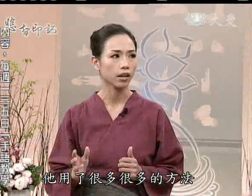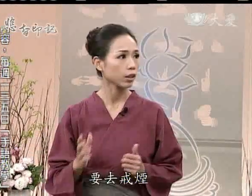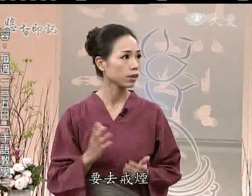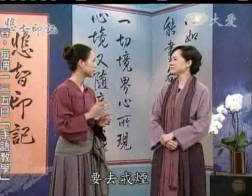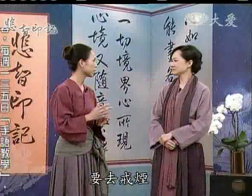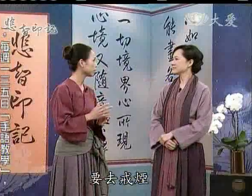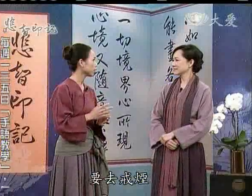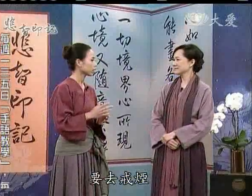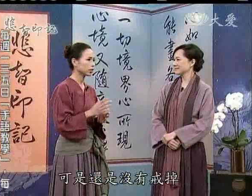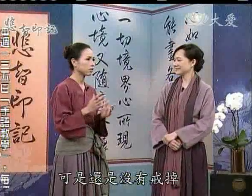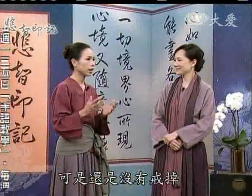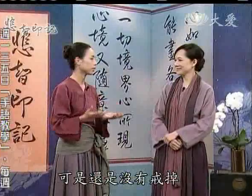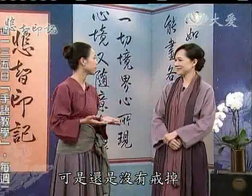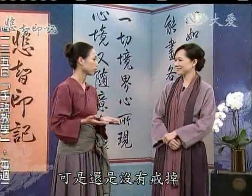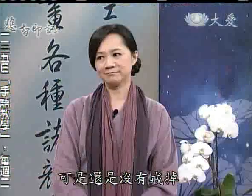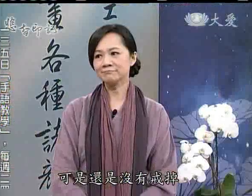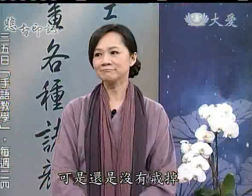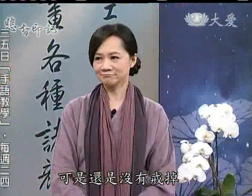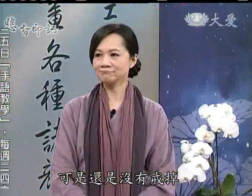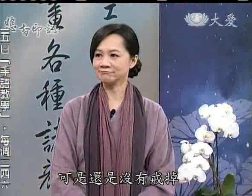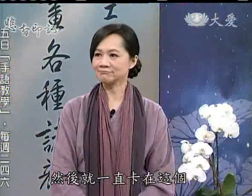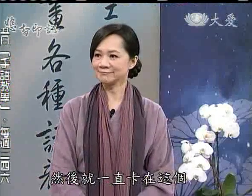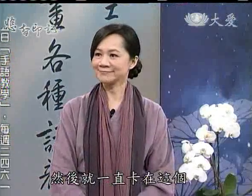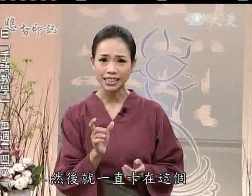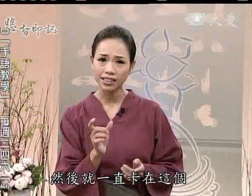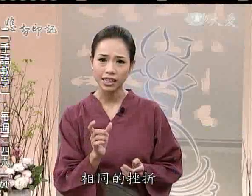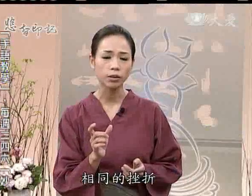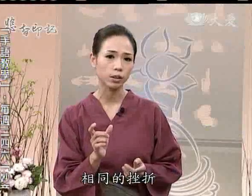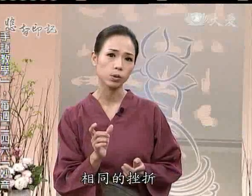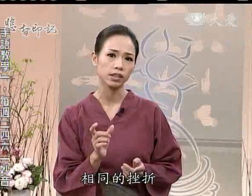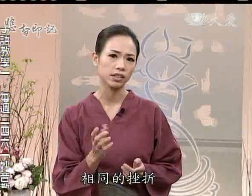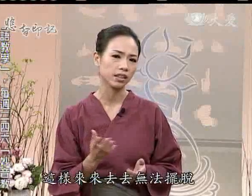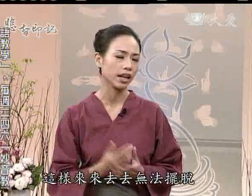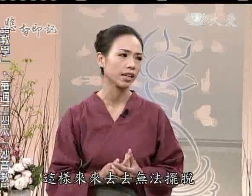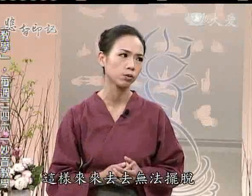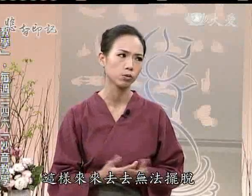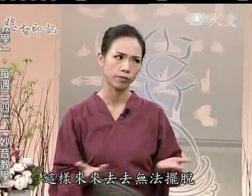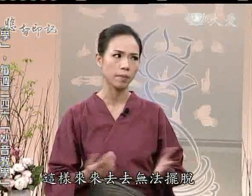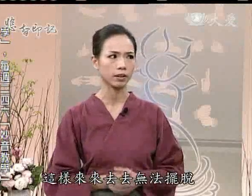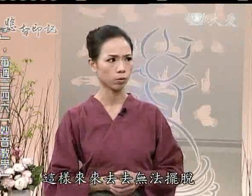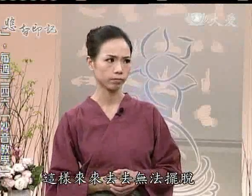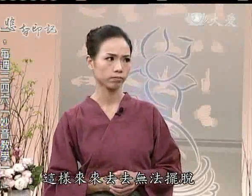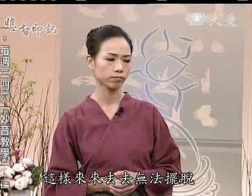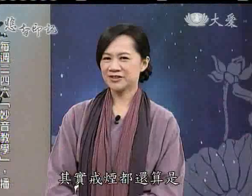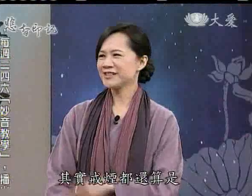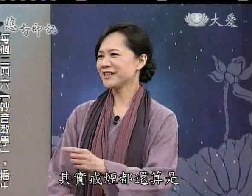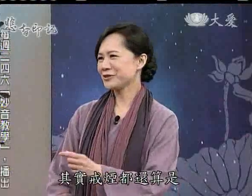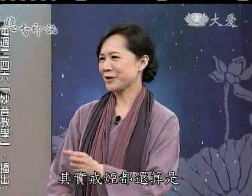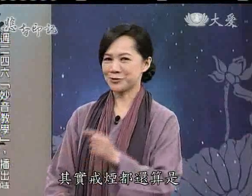要去戒烟，可是还是没有戒掉，然后就一直卡在这个相同的挫折里，这样来来去去无法摆脱。 其实戒烟都还算是